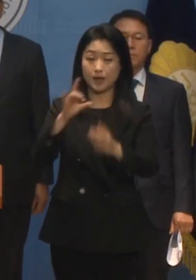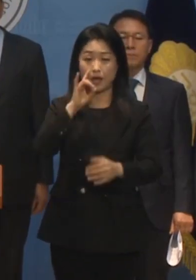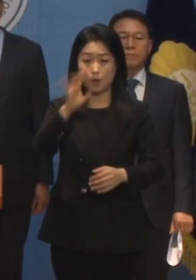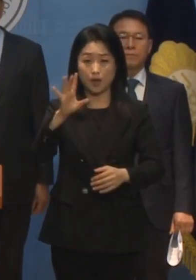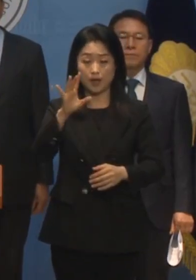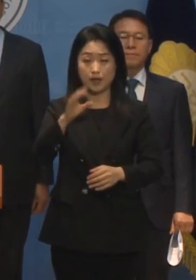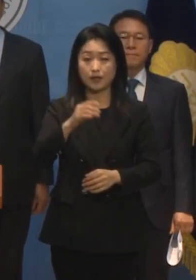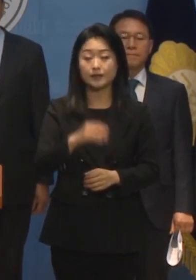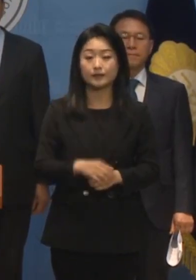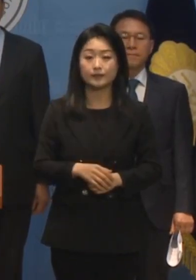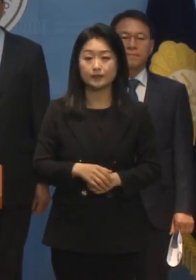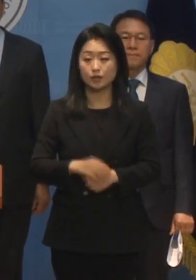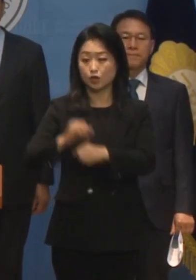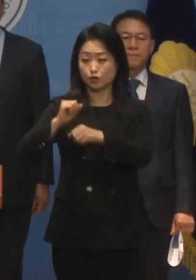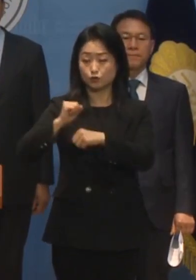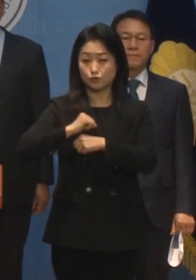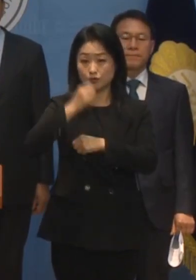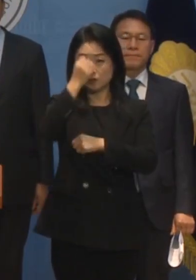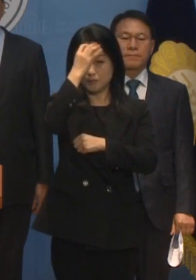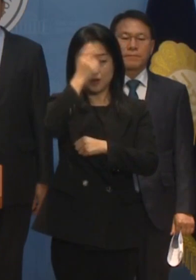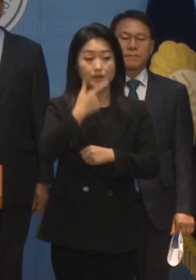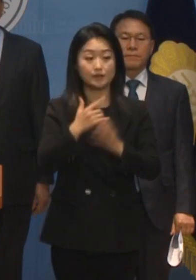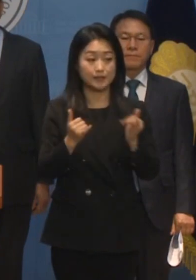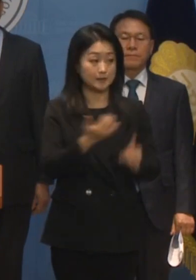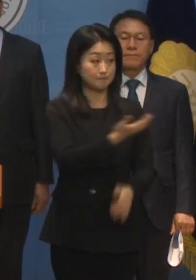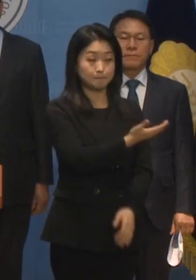예비역 장성단은 이 시간 이후